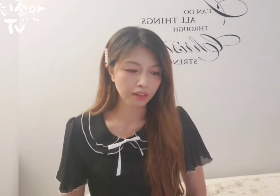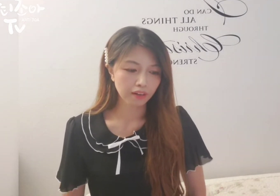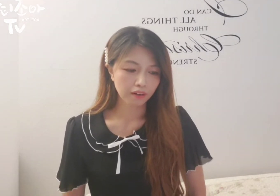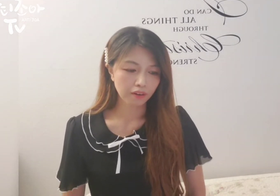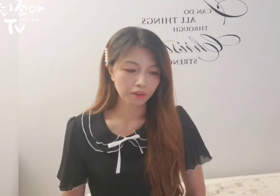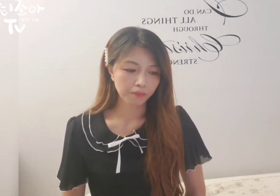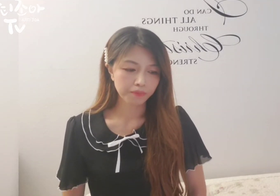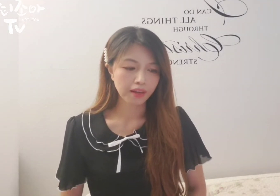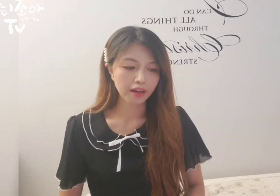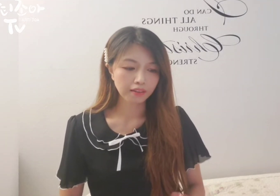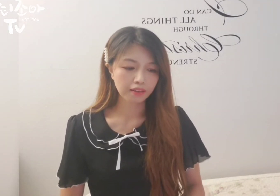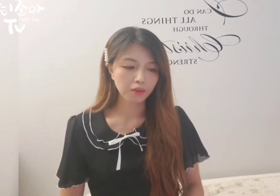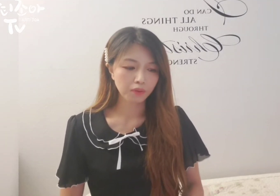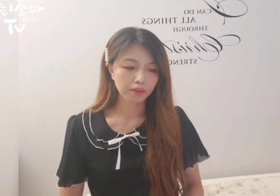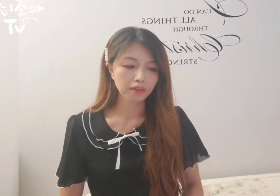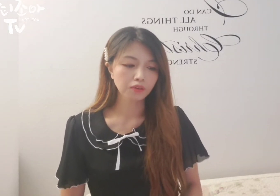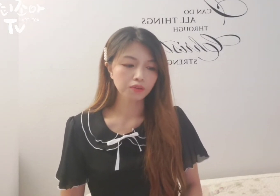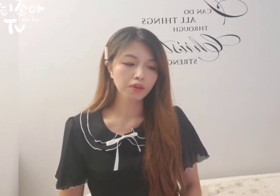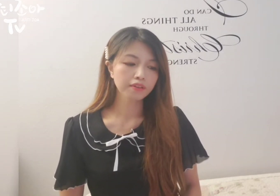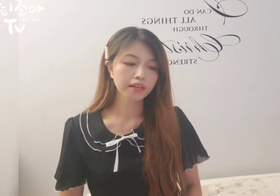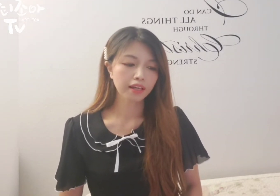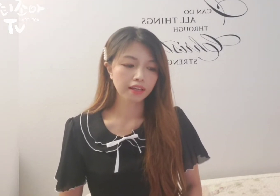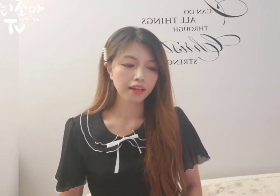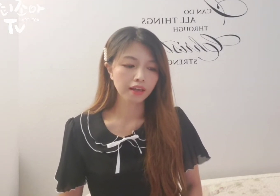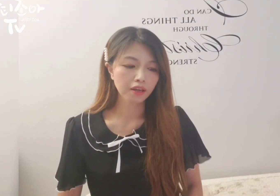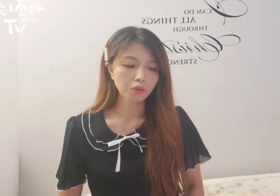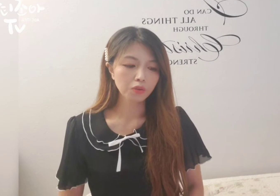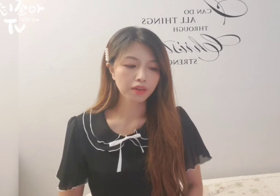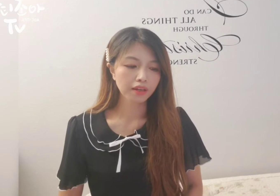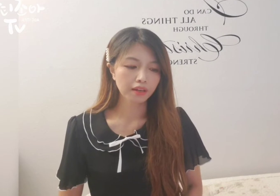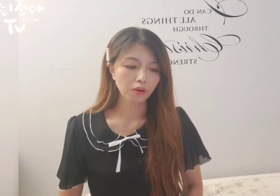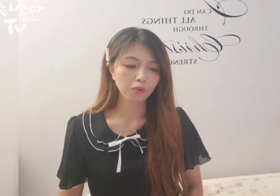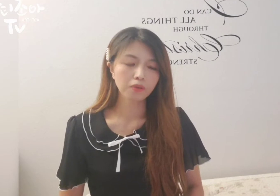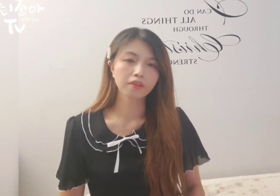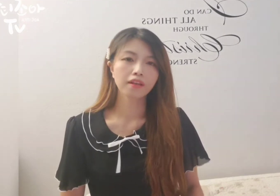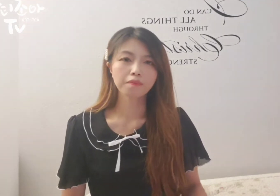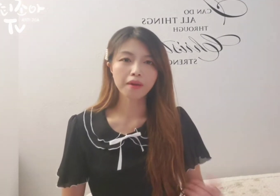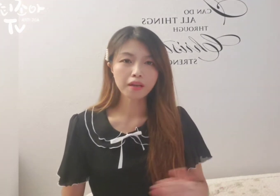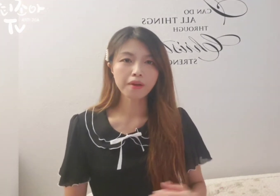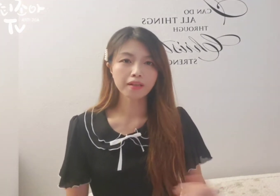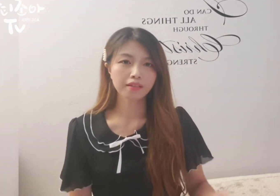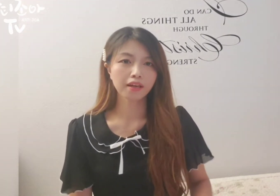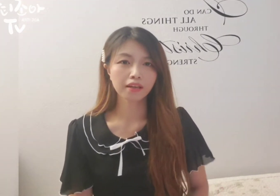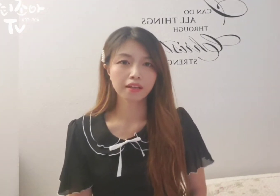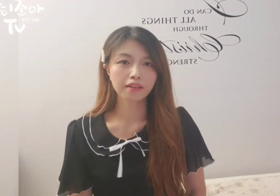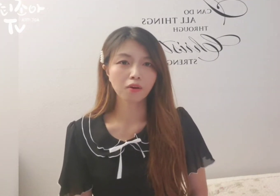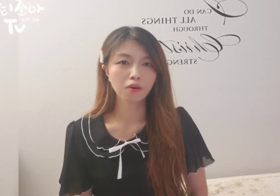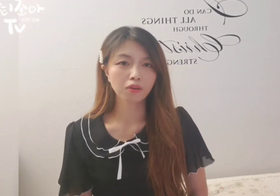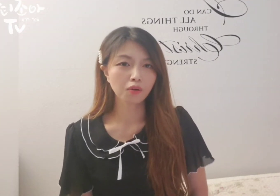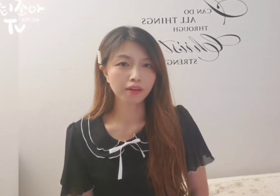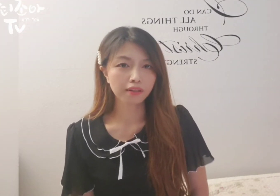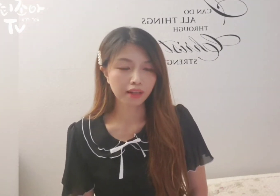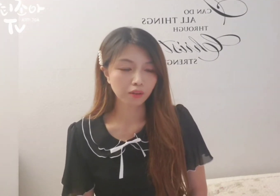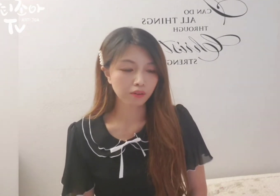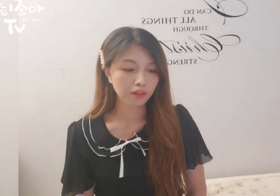제가 드리고 있는 그 수어 찬양에 손이 어쩔 때는 빨리빨리 지나가게 돼서 정확한 단어를